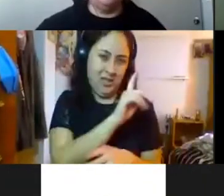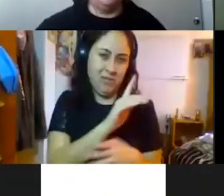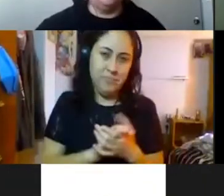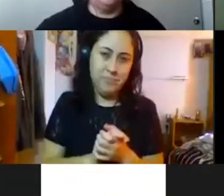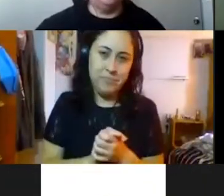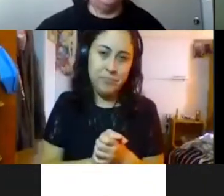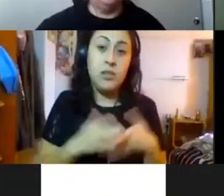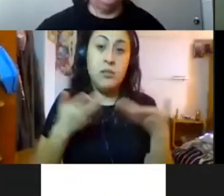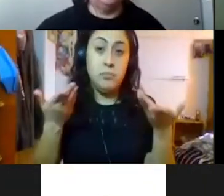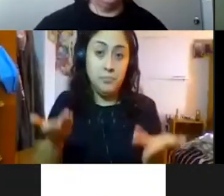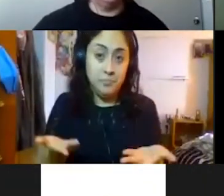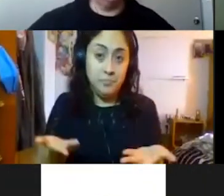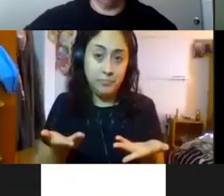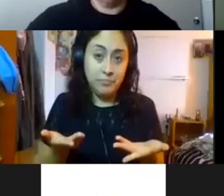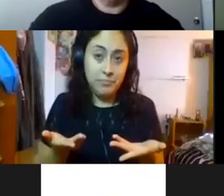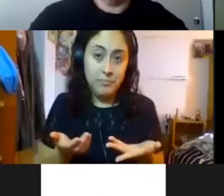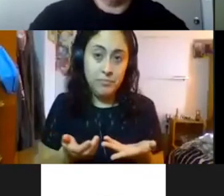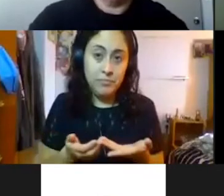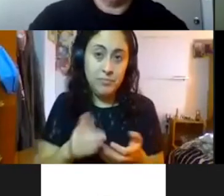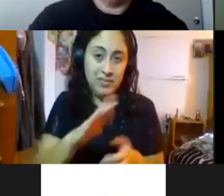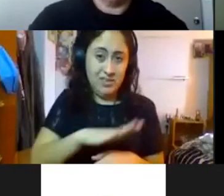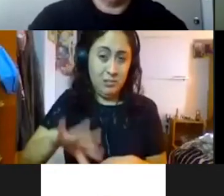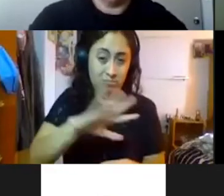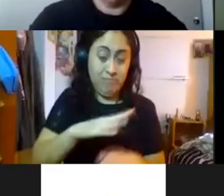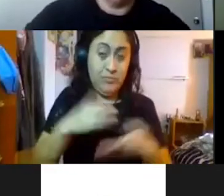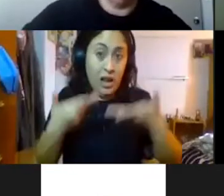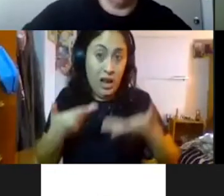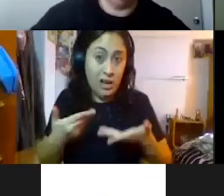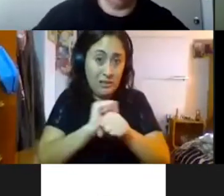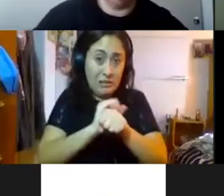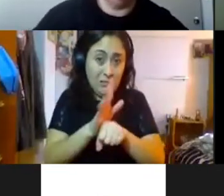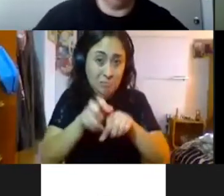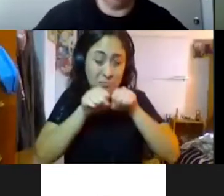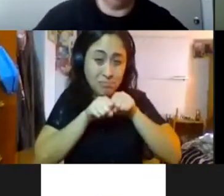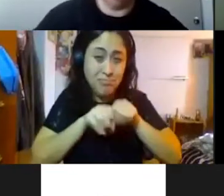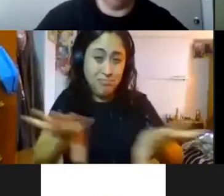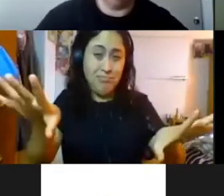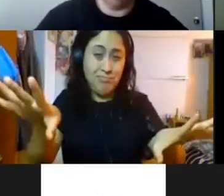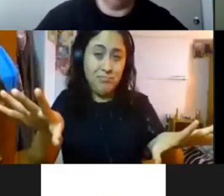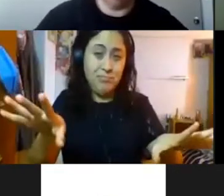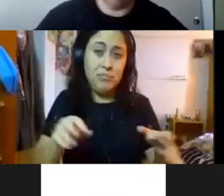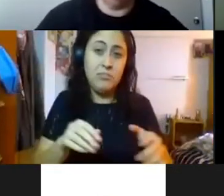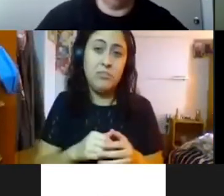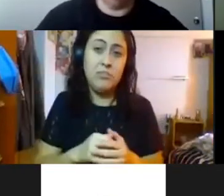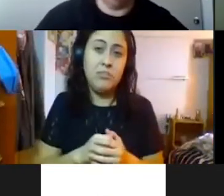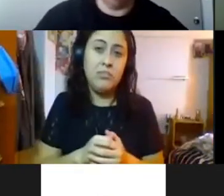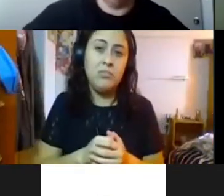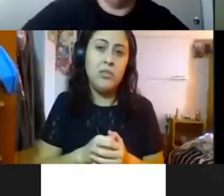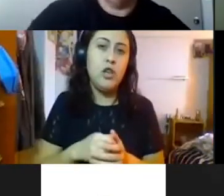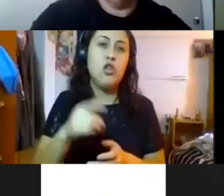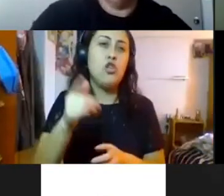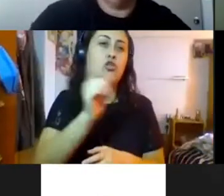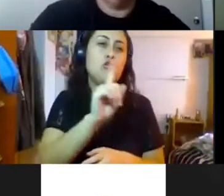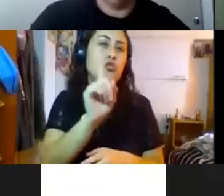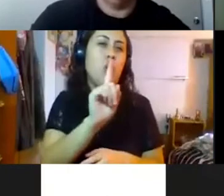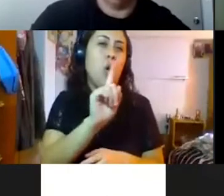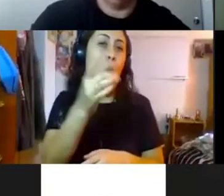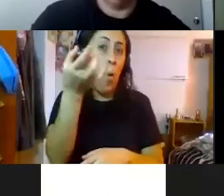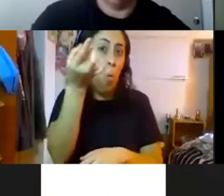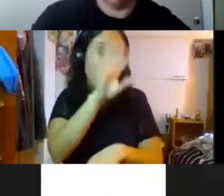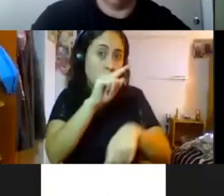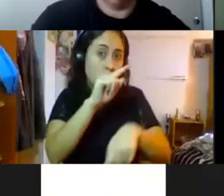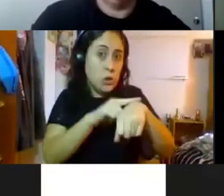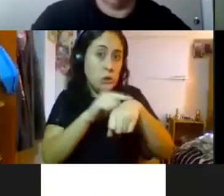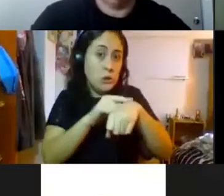Por lo tanto, la situación actual de pandemia no era el único momento en donde se revisó el